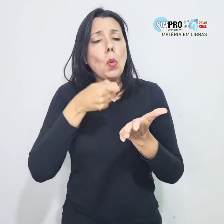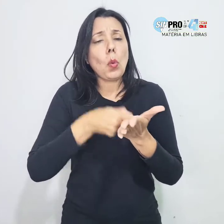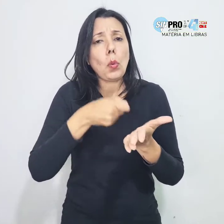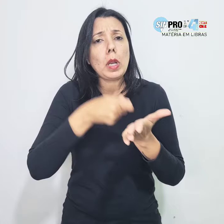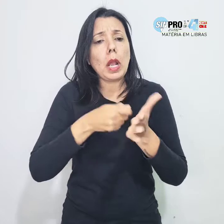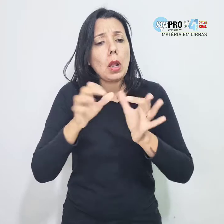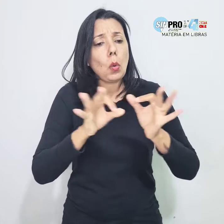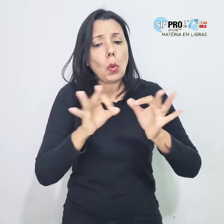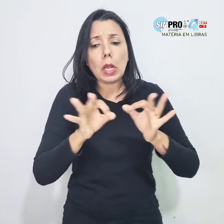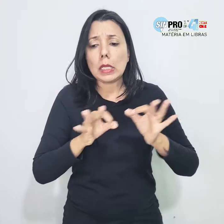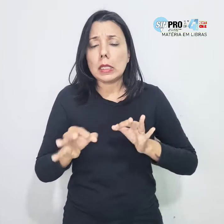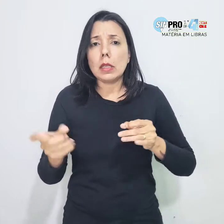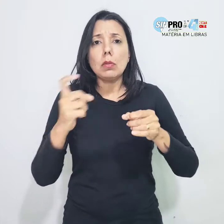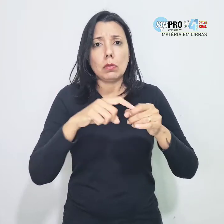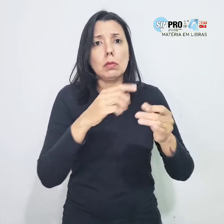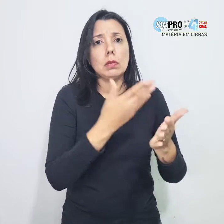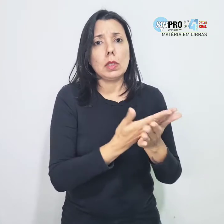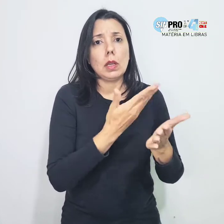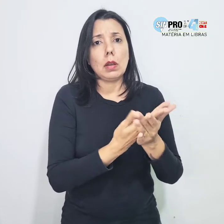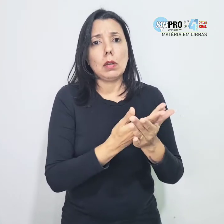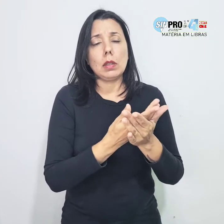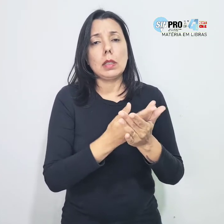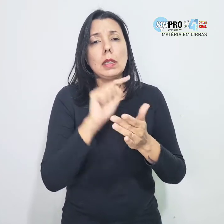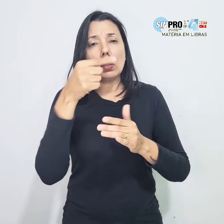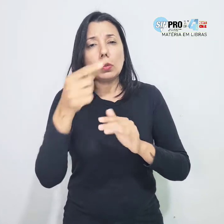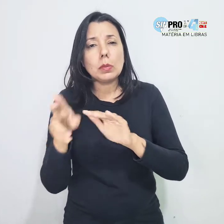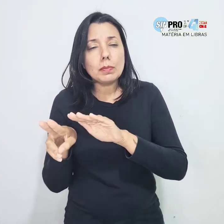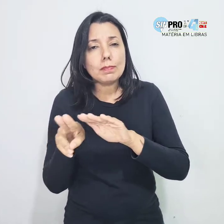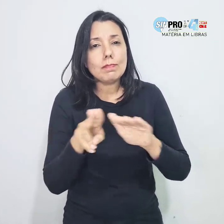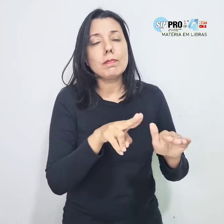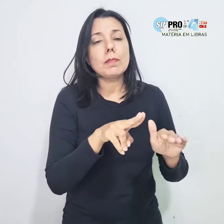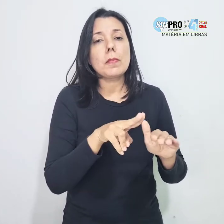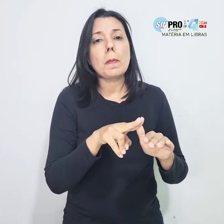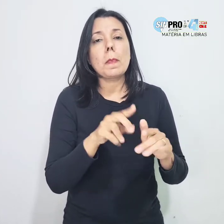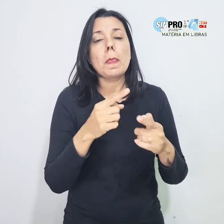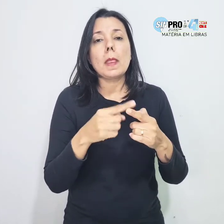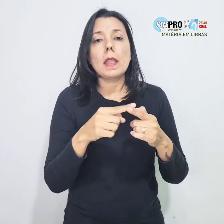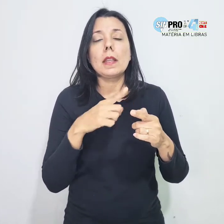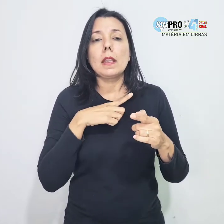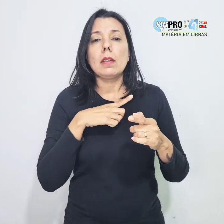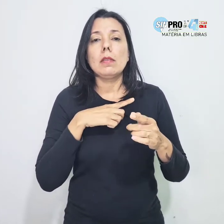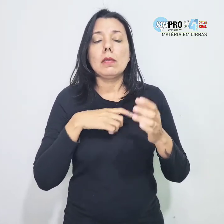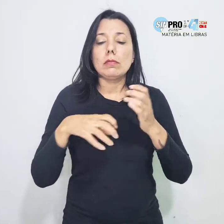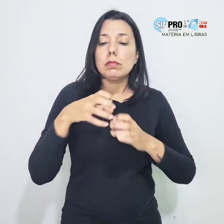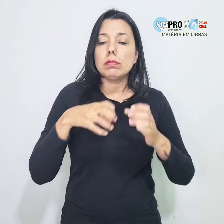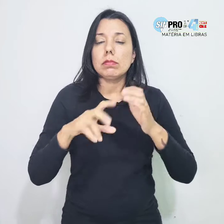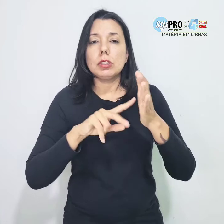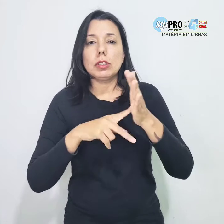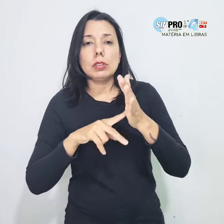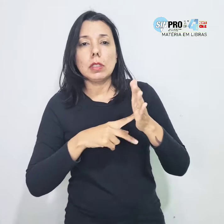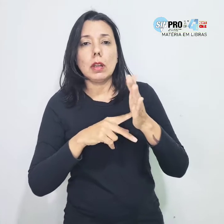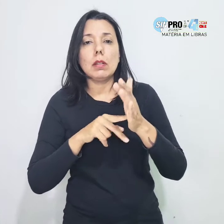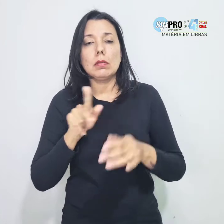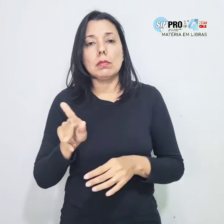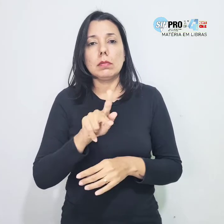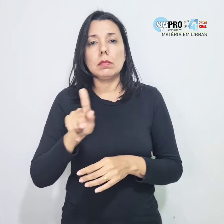a organizar a retomada das aulas nas próximas semanas, o que gerou protestos do Sindicato de Professores.